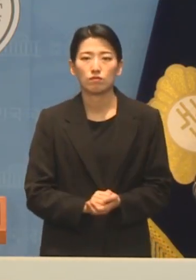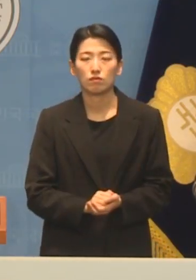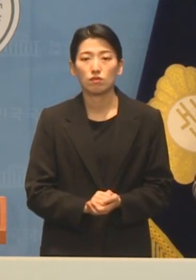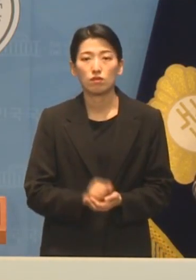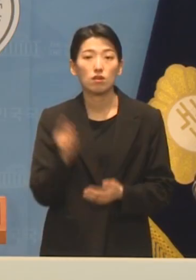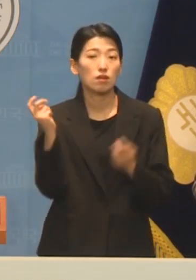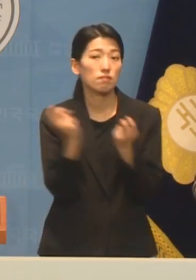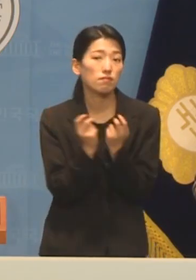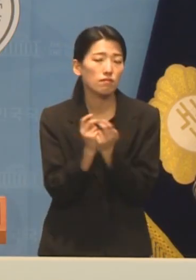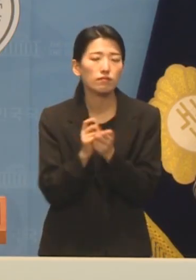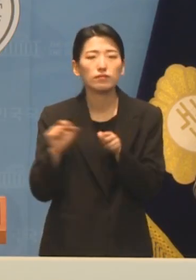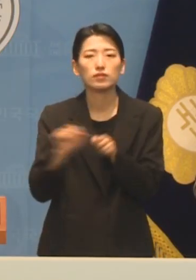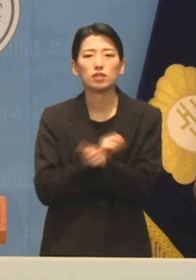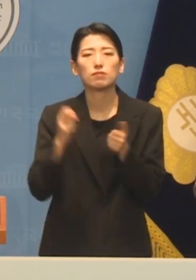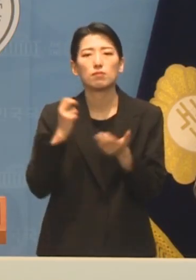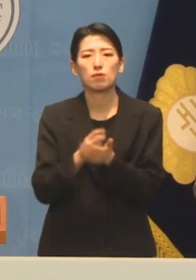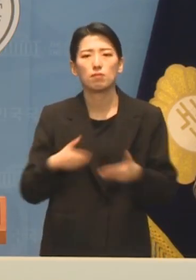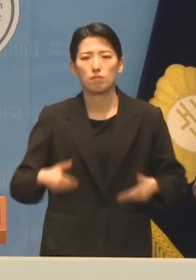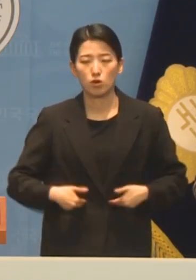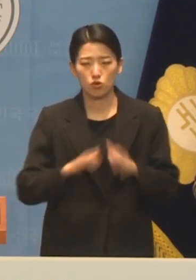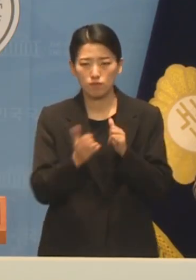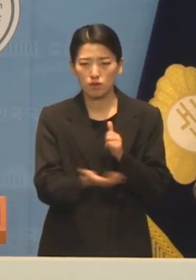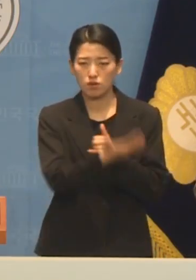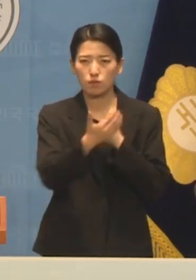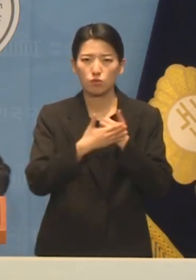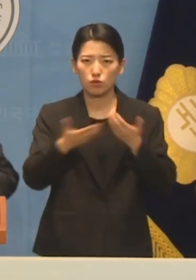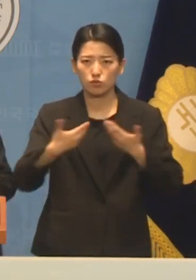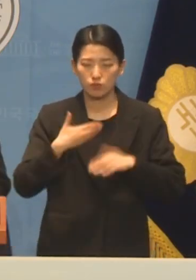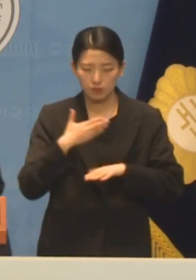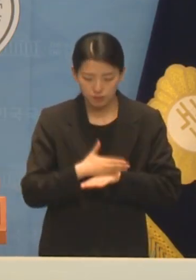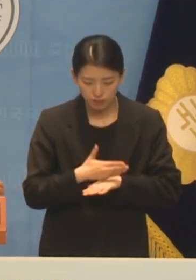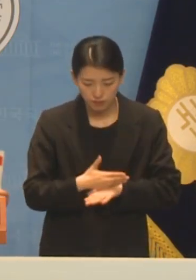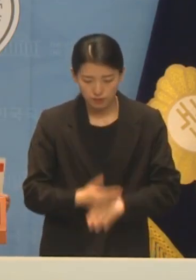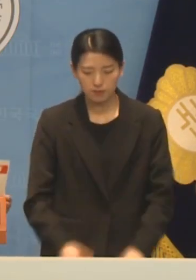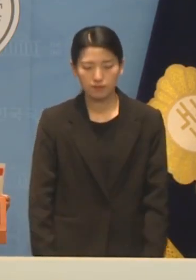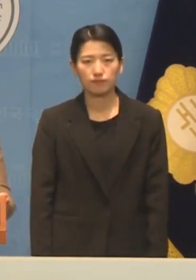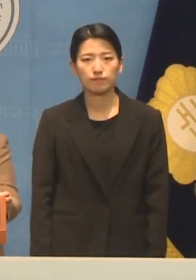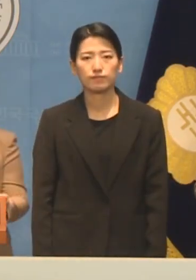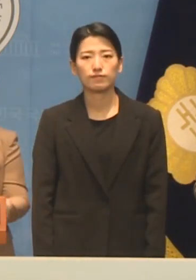특별법으로 국민들이 심판합시다. 이상입니다.